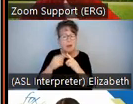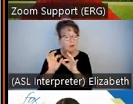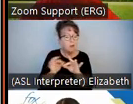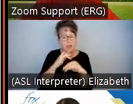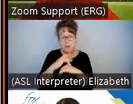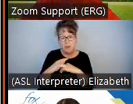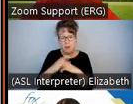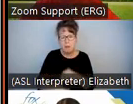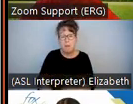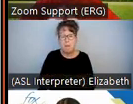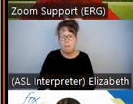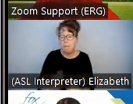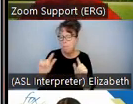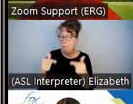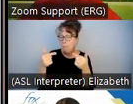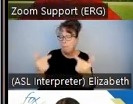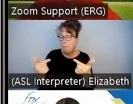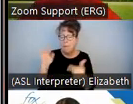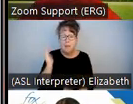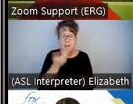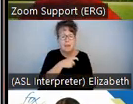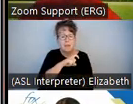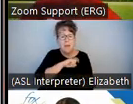diciendo en el okay